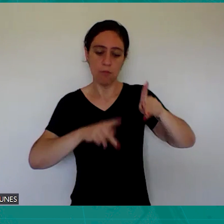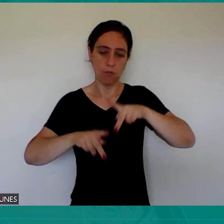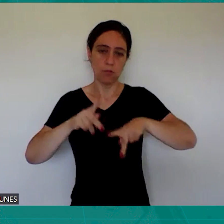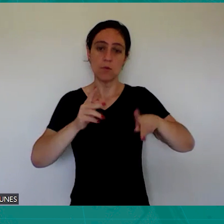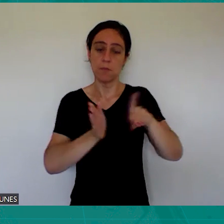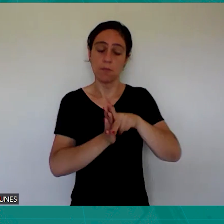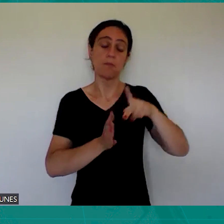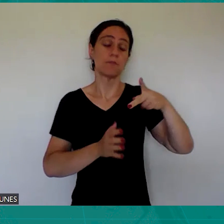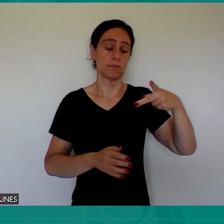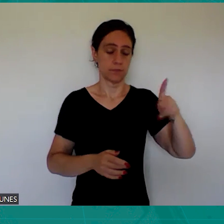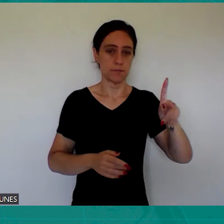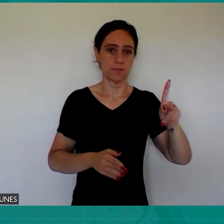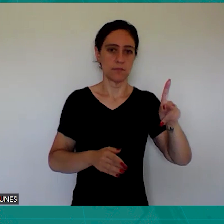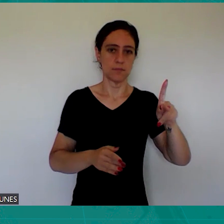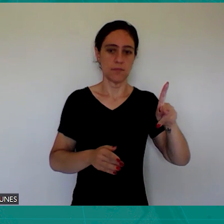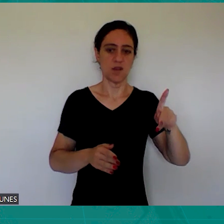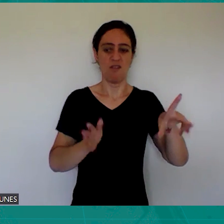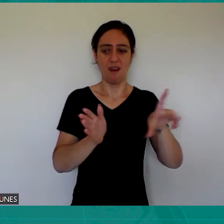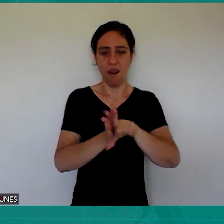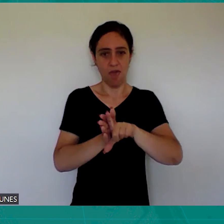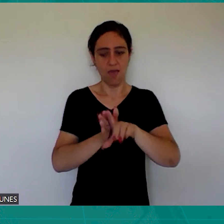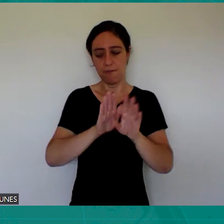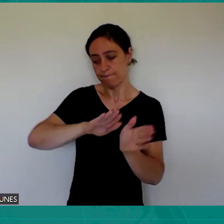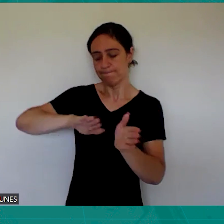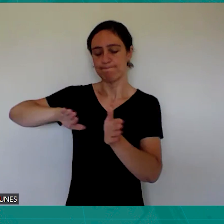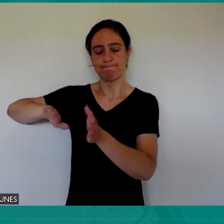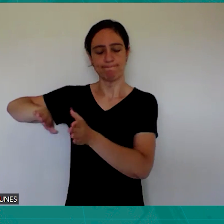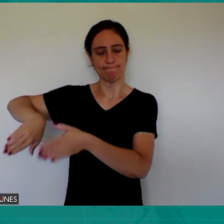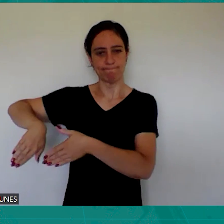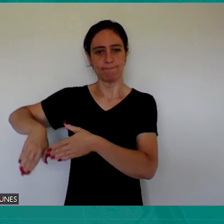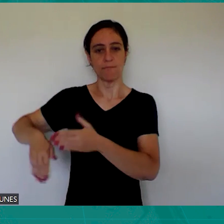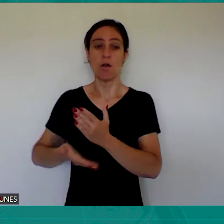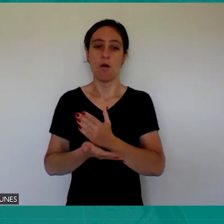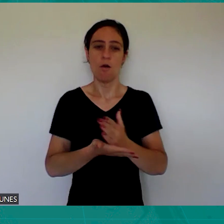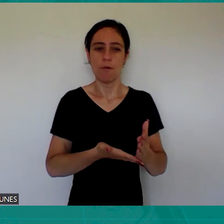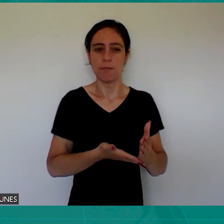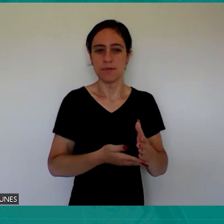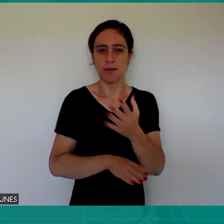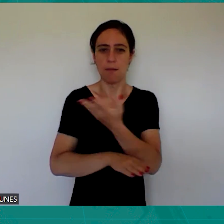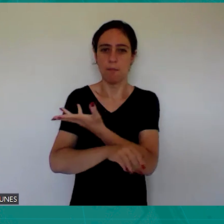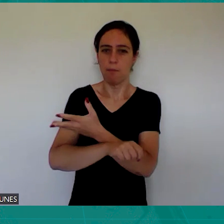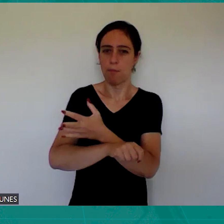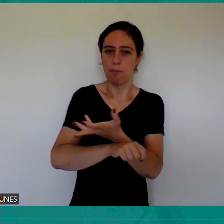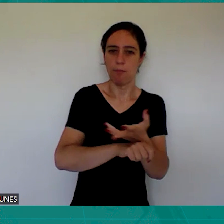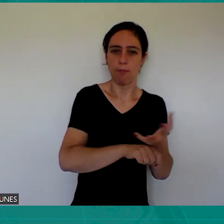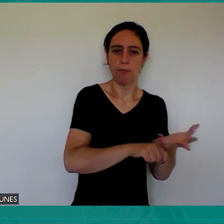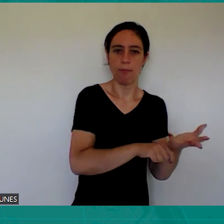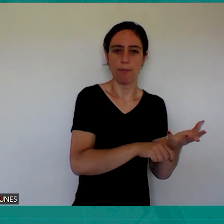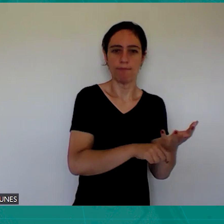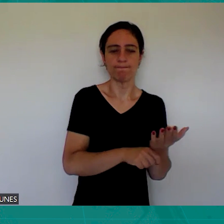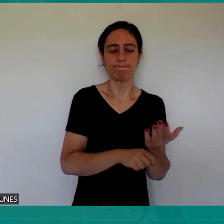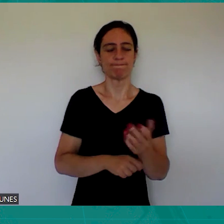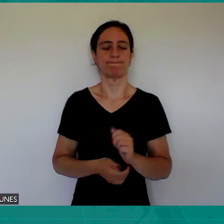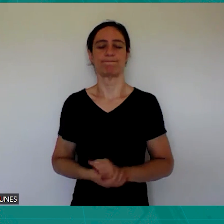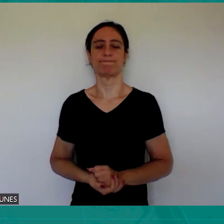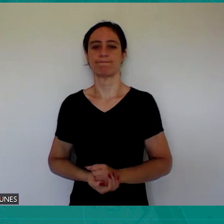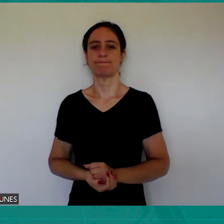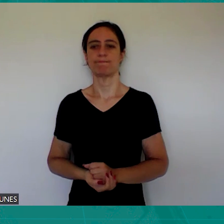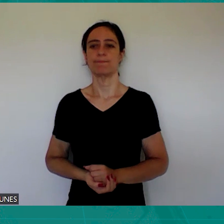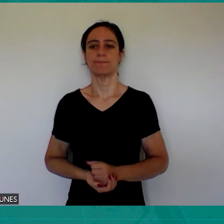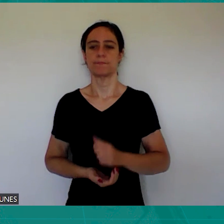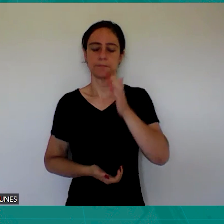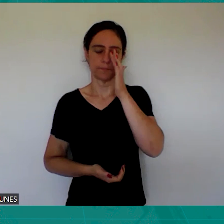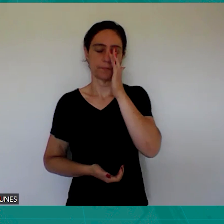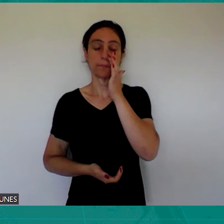do aprisco e começar a lhe dar a pastagem, pastos novos. Portanto, irmãos, o